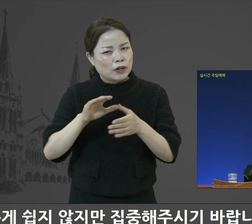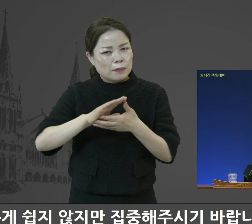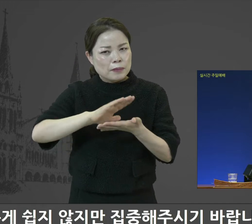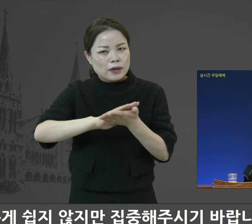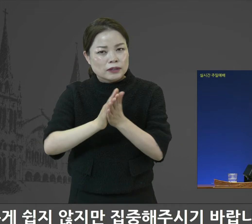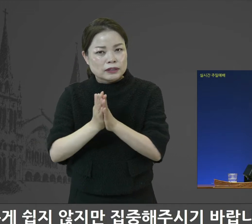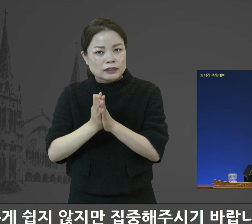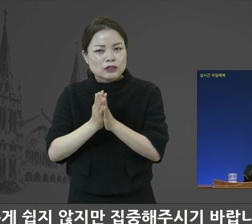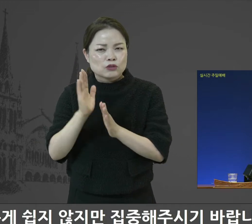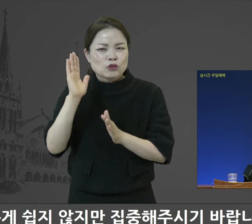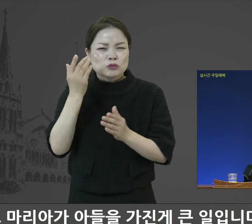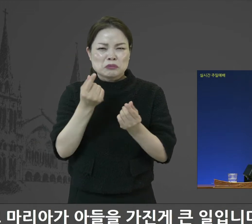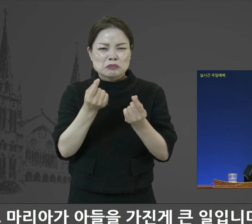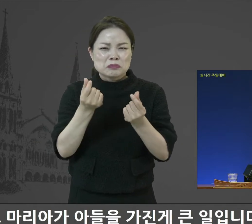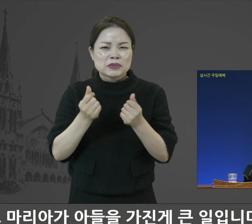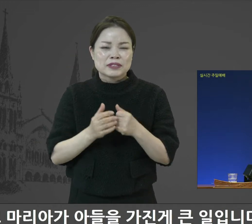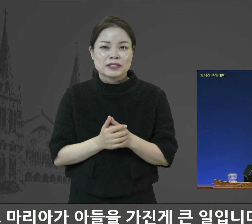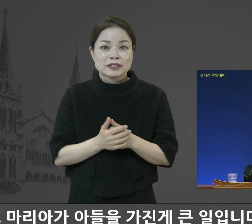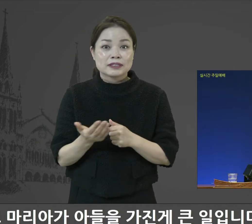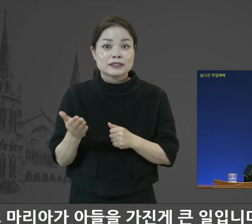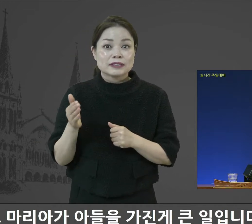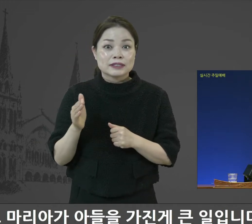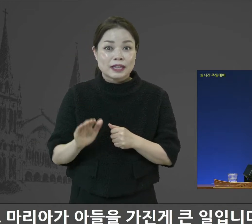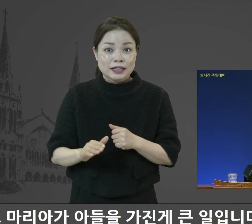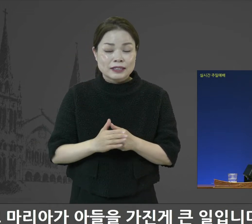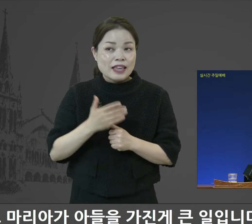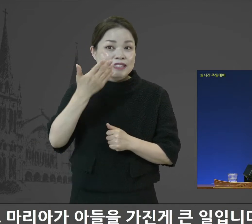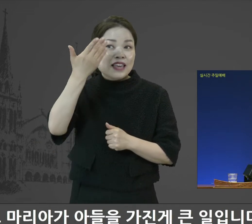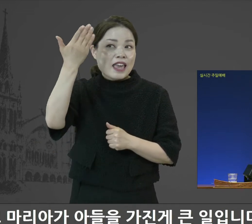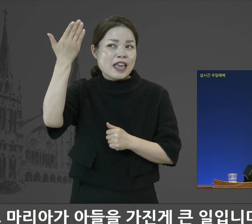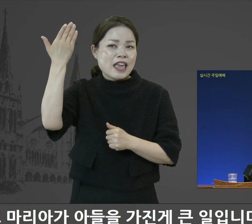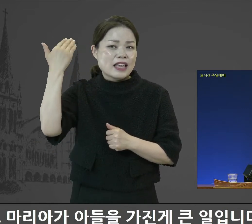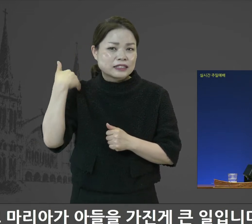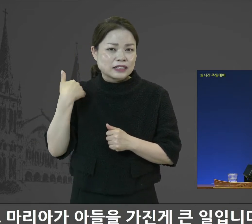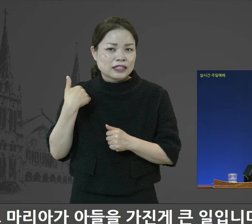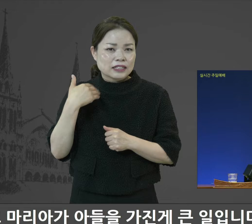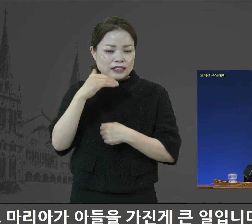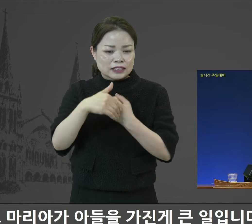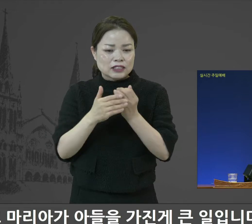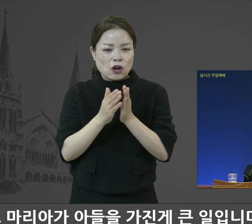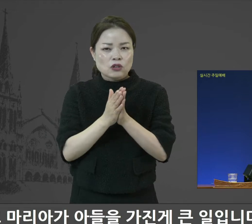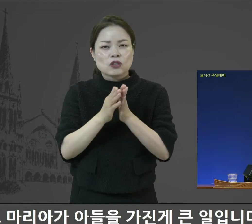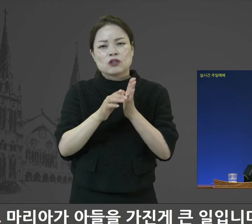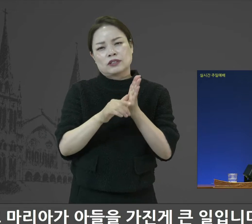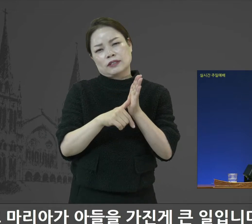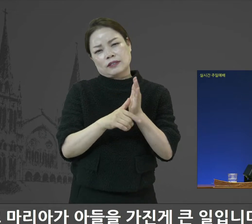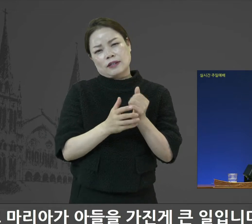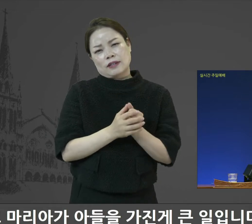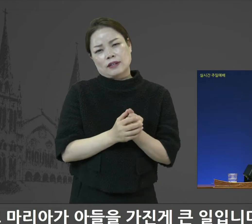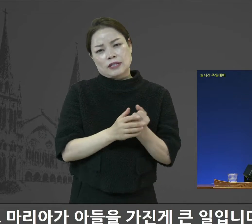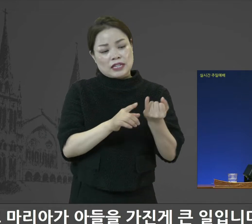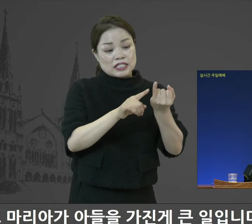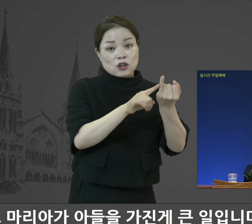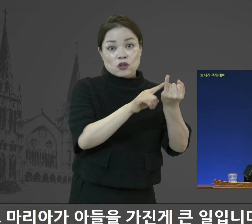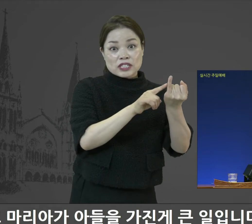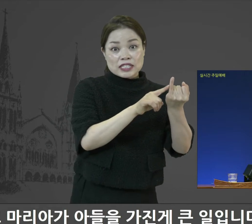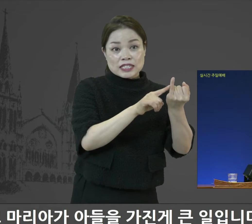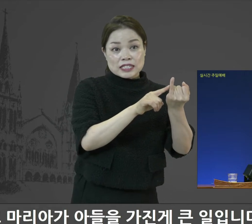달라졌지만 사실 요즘도 비슷합니다. 근데 예전, 특별히 성경 시대로 돌아가면